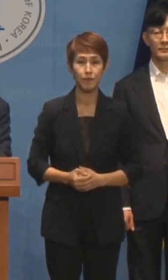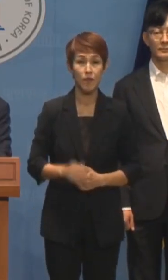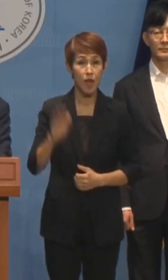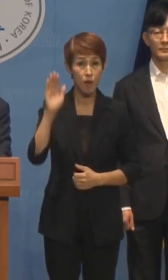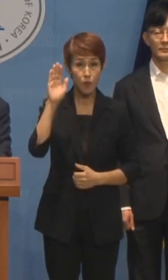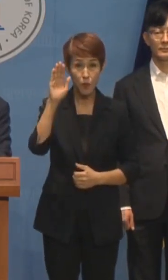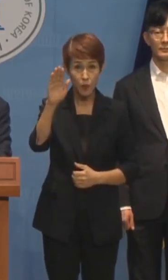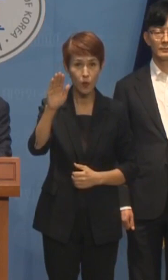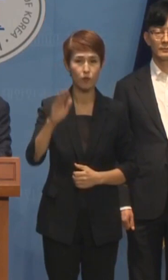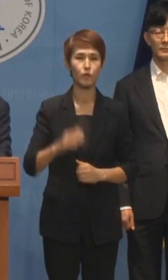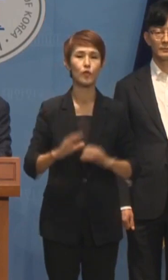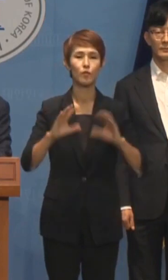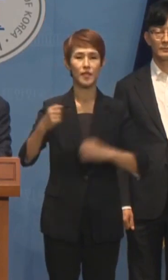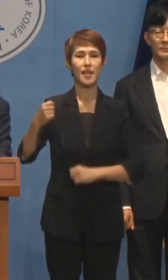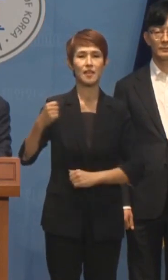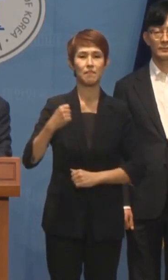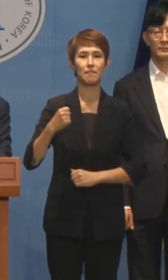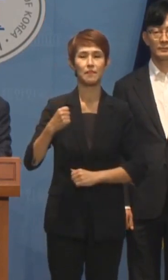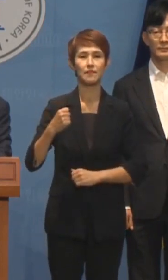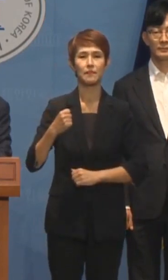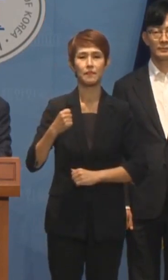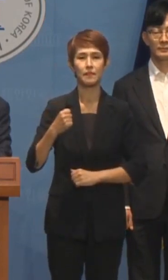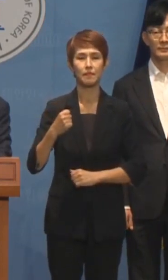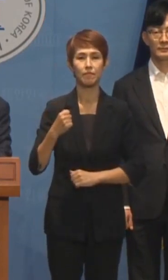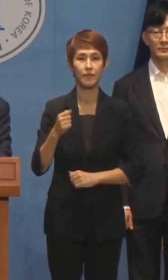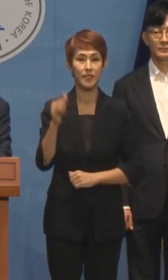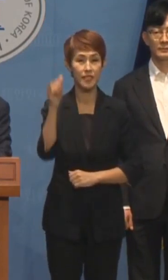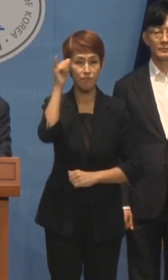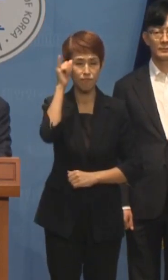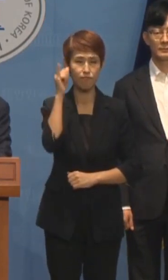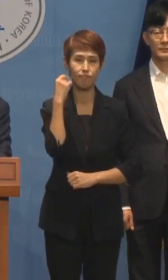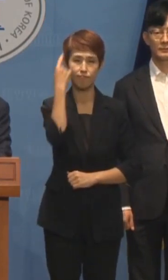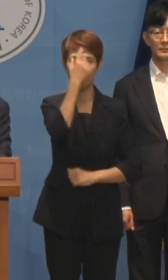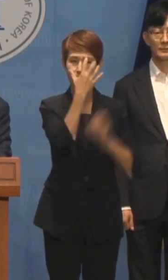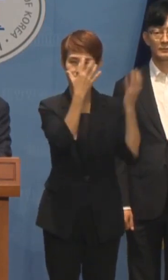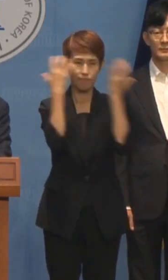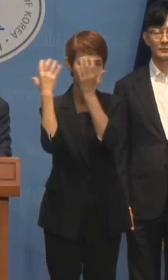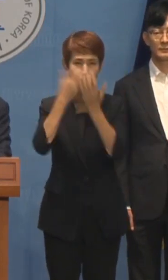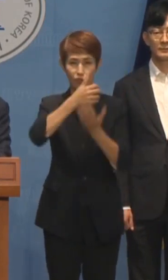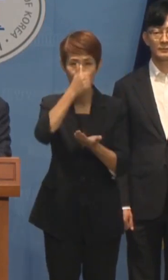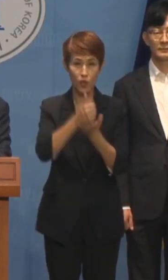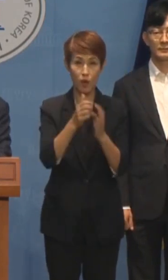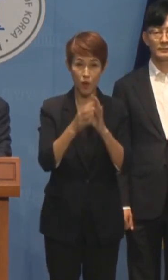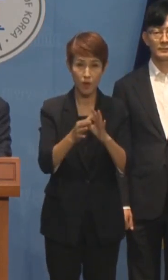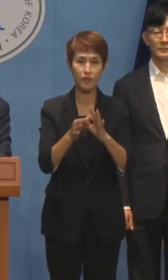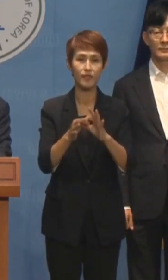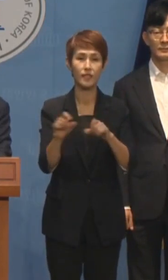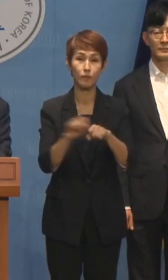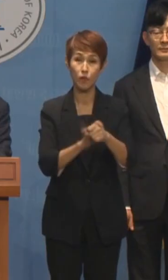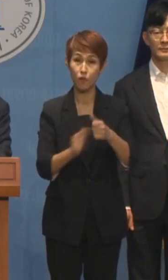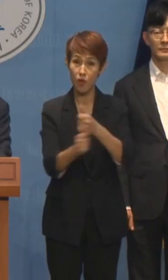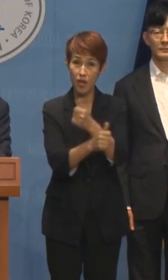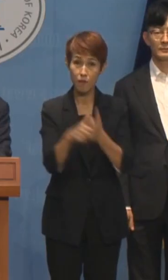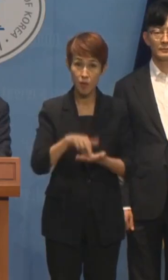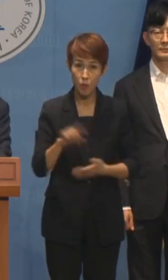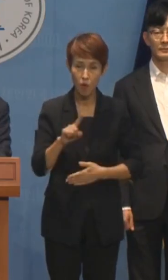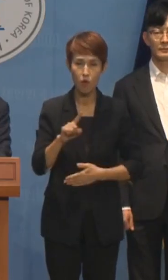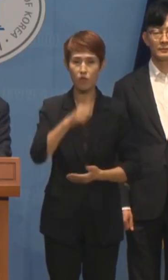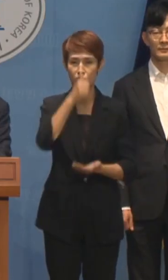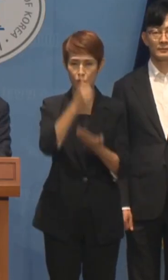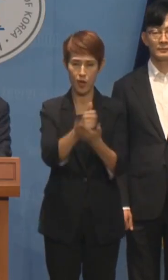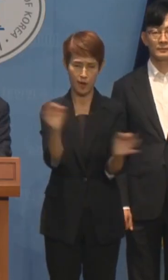앞으로도 저희 국민의힘 딥페이크 디지털 성범죄 대응 특위는 범죄를 뿌리 뽑기